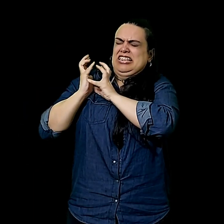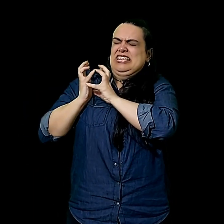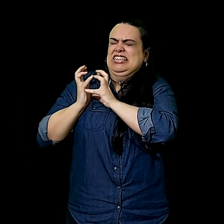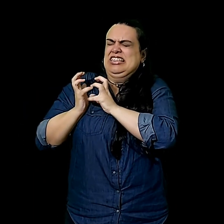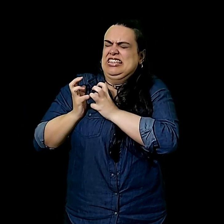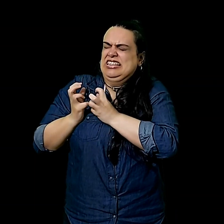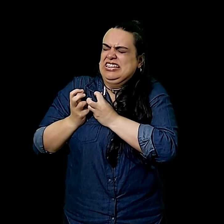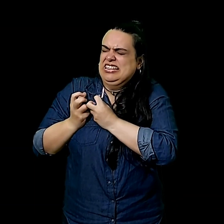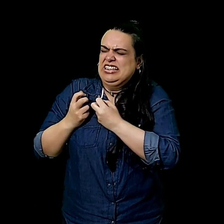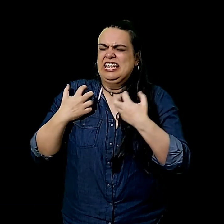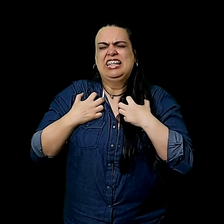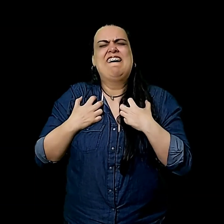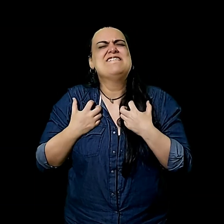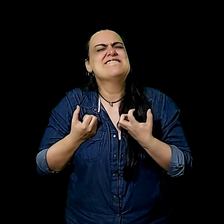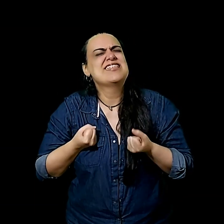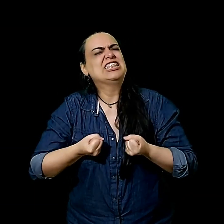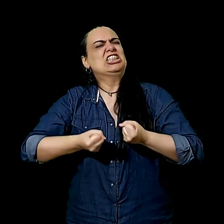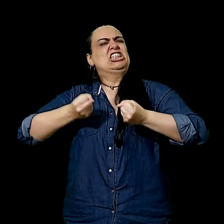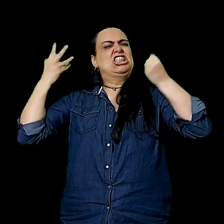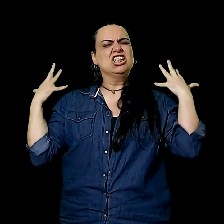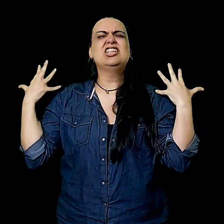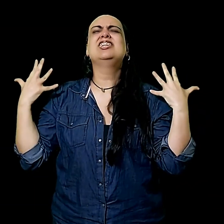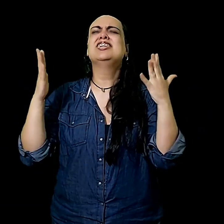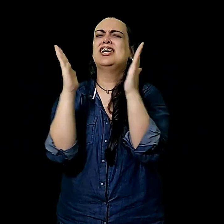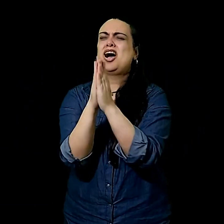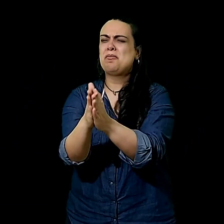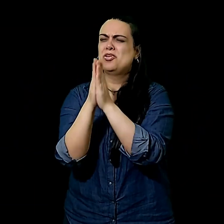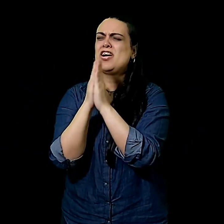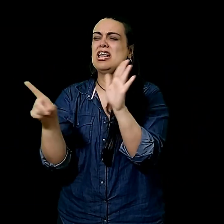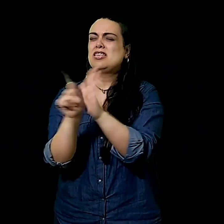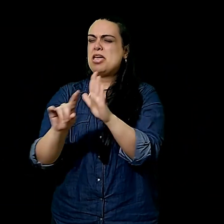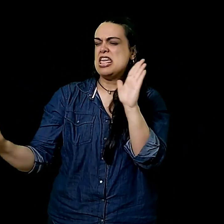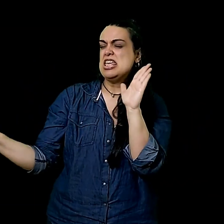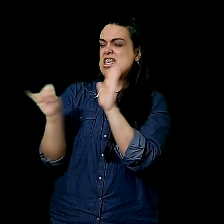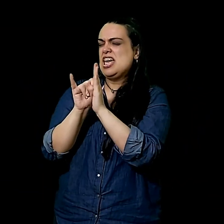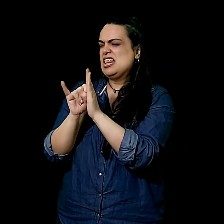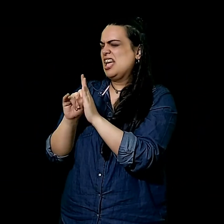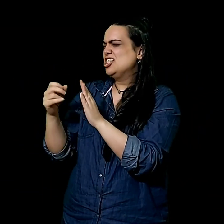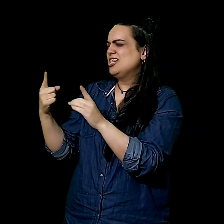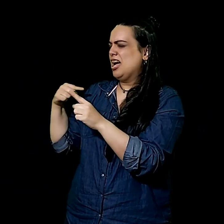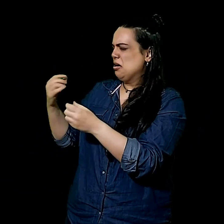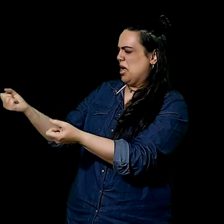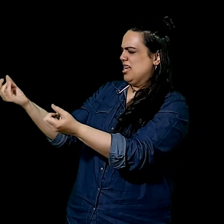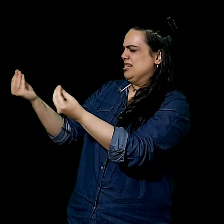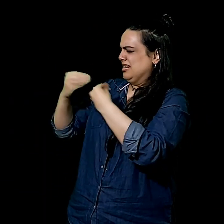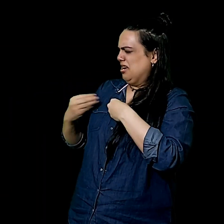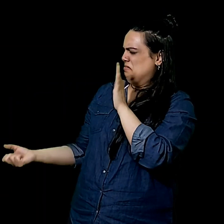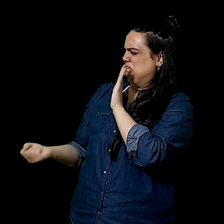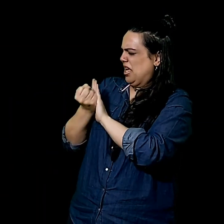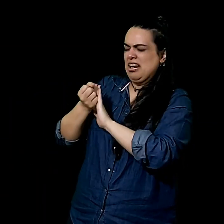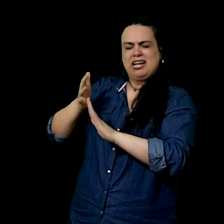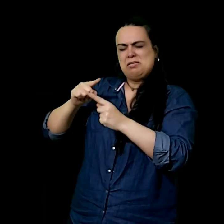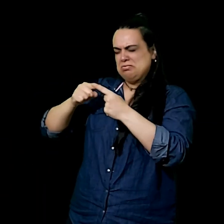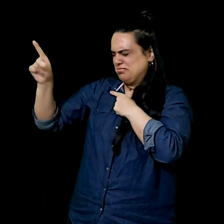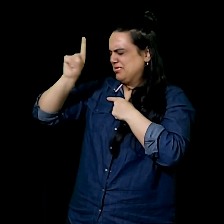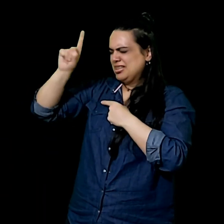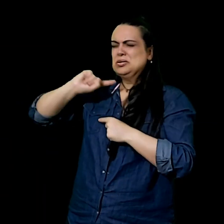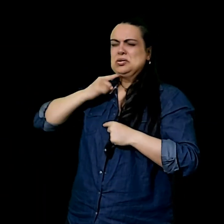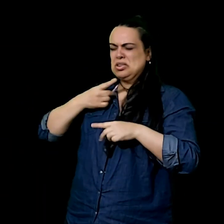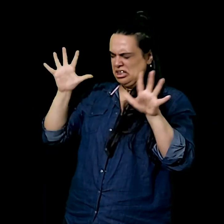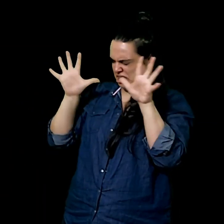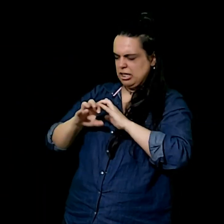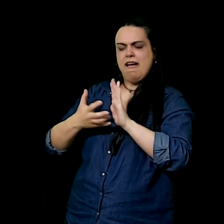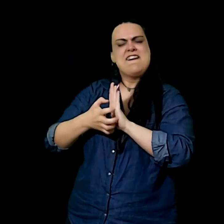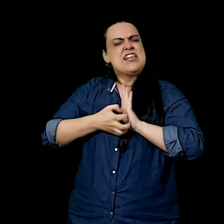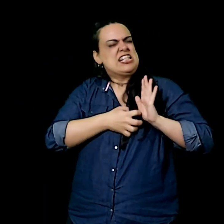que caminharam conosco e colocaram em nós a identidade delas, Senhor, mas que não combinavam com o que o Senhor tinha para nós e hoje nos pesa na